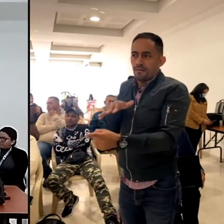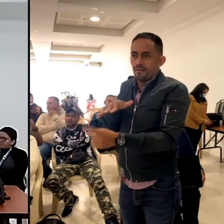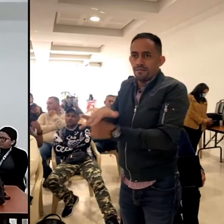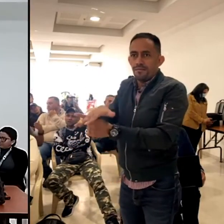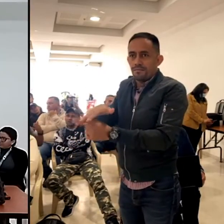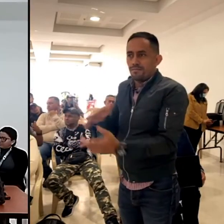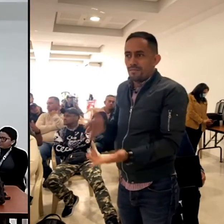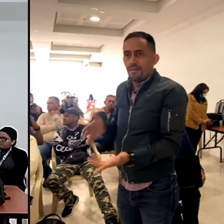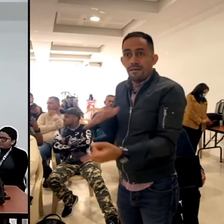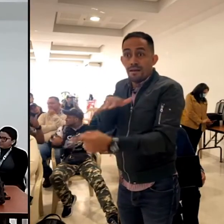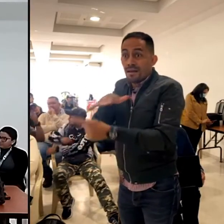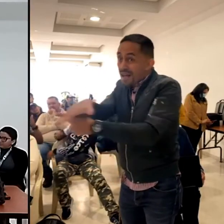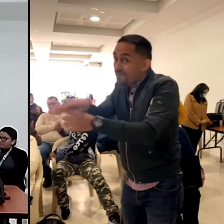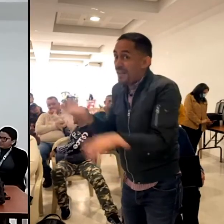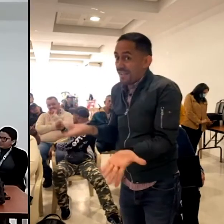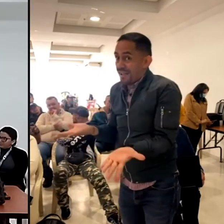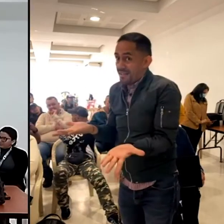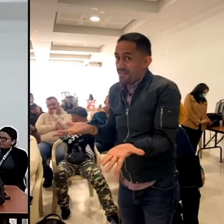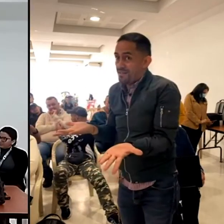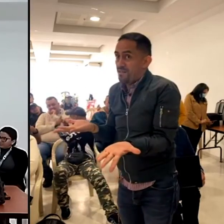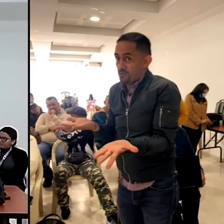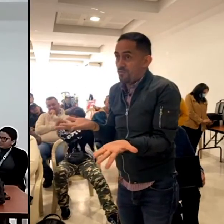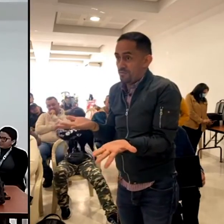porque el vehículo